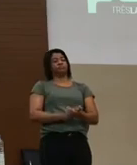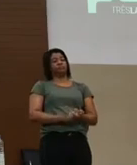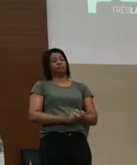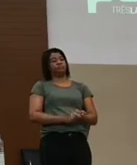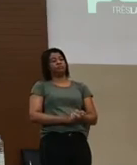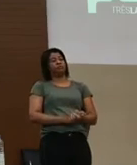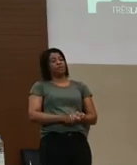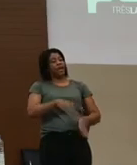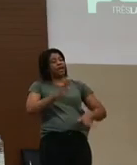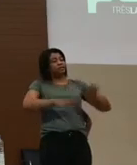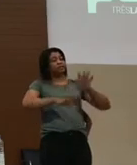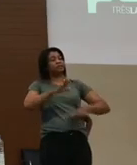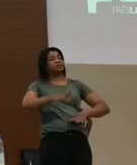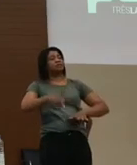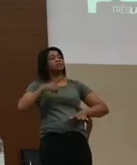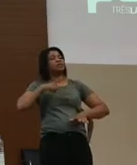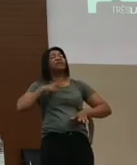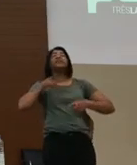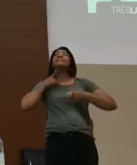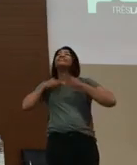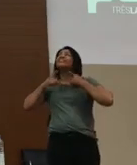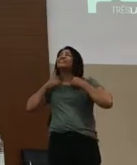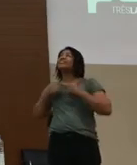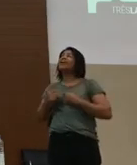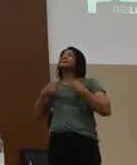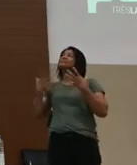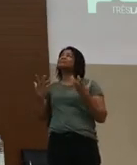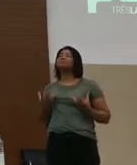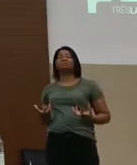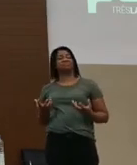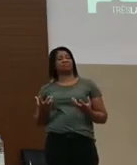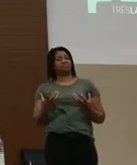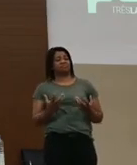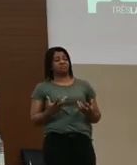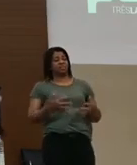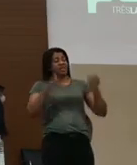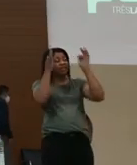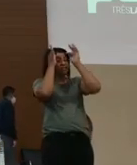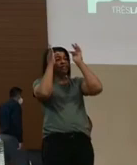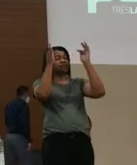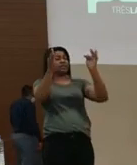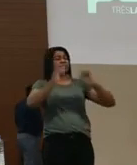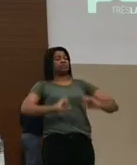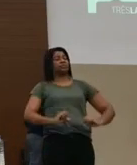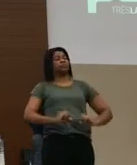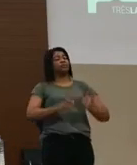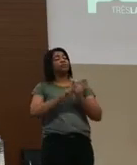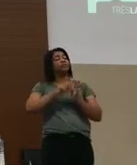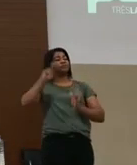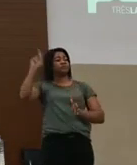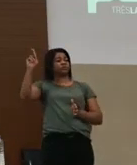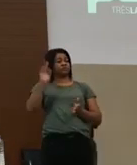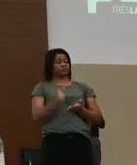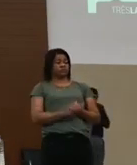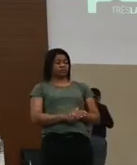Se o seu intuito é que haja mais fidelidade com a obra de Deus,